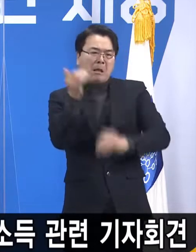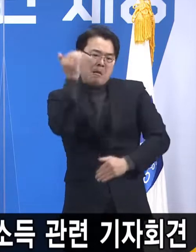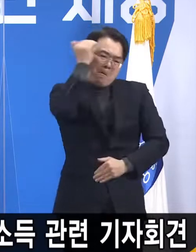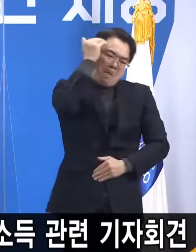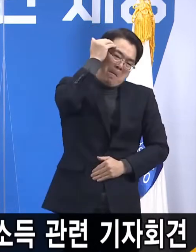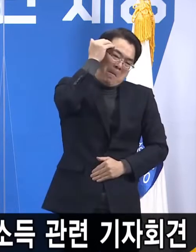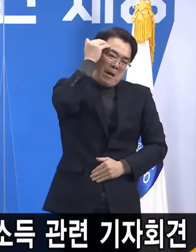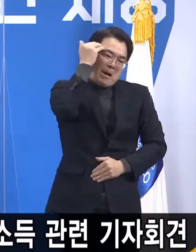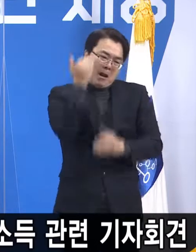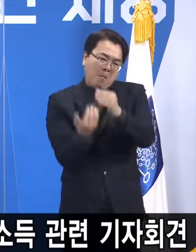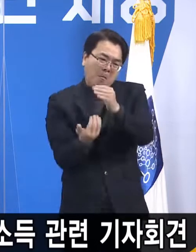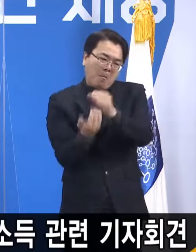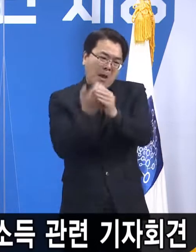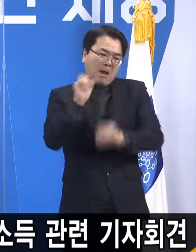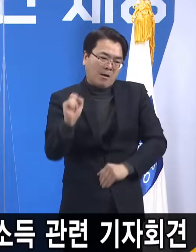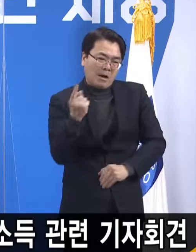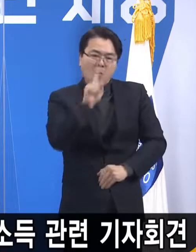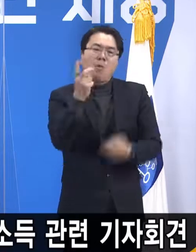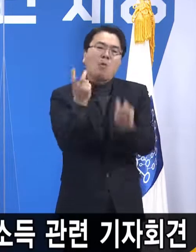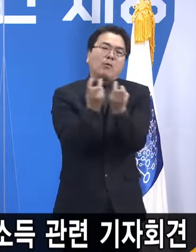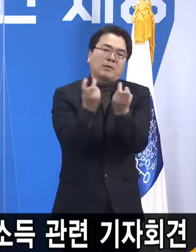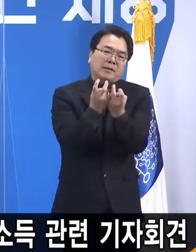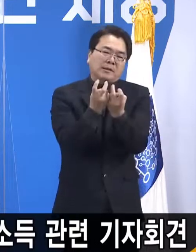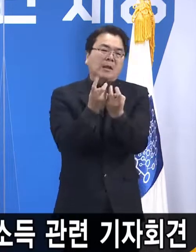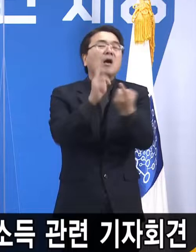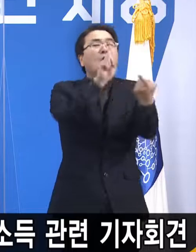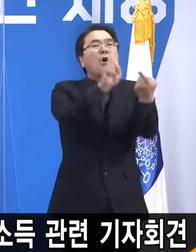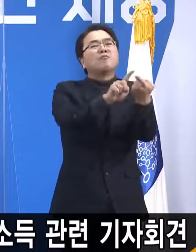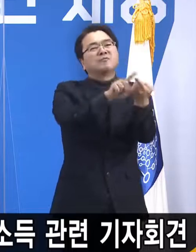것이라는 우려에 대해서도 많이 고민했습니다.